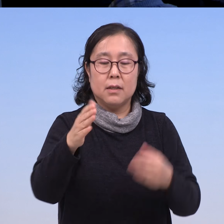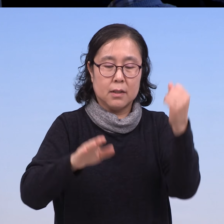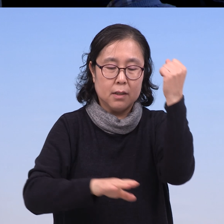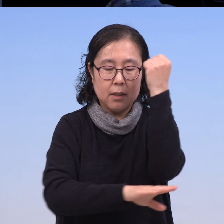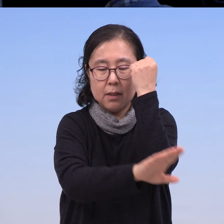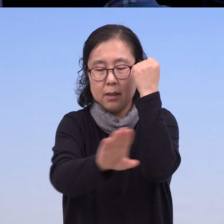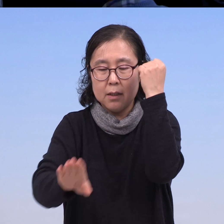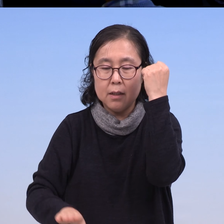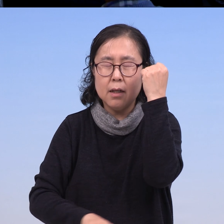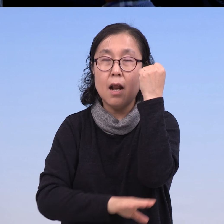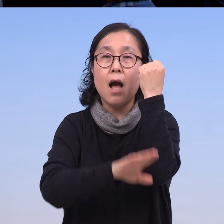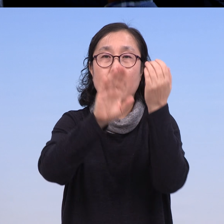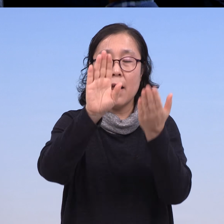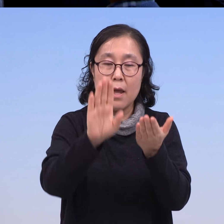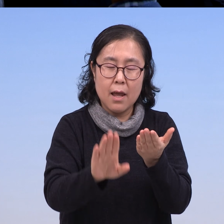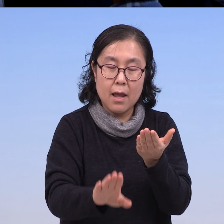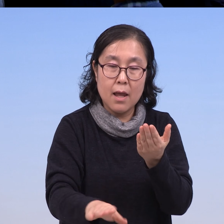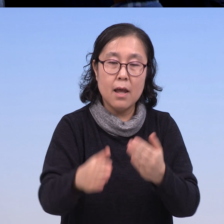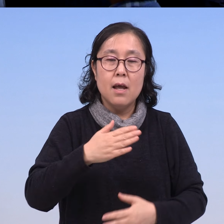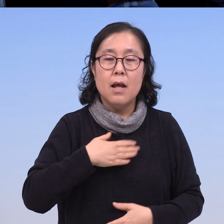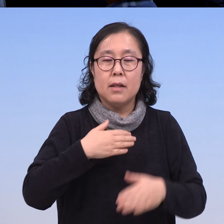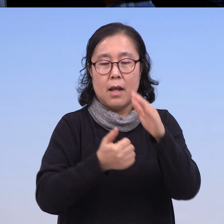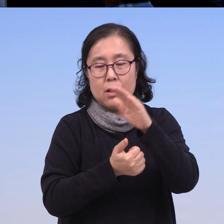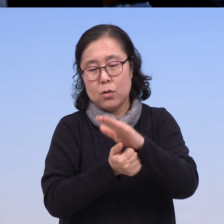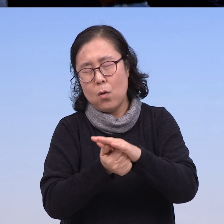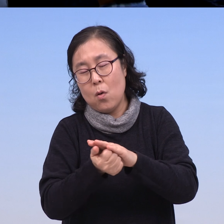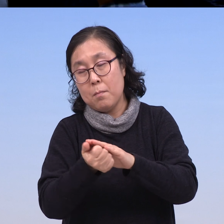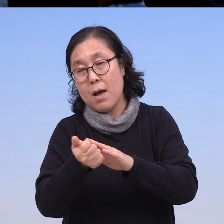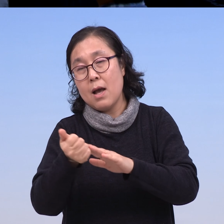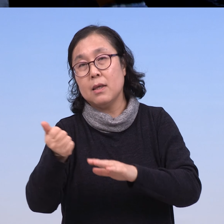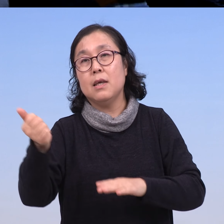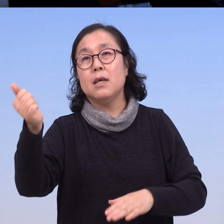그 그늘 아래 내 소망이 있네.